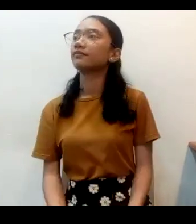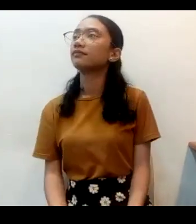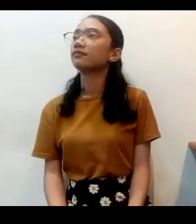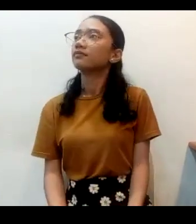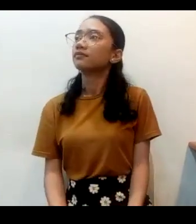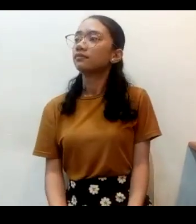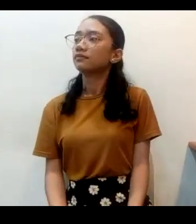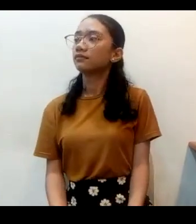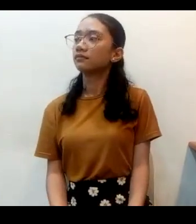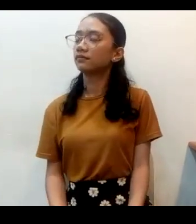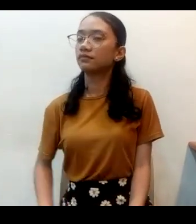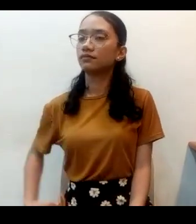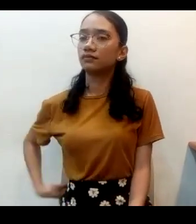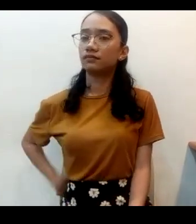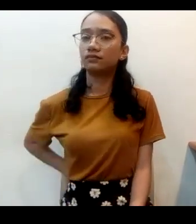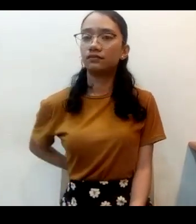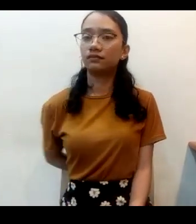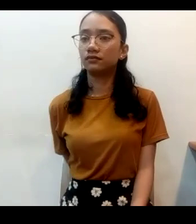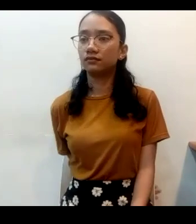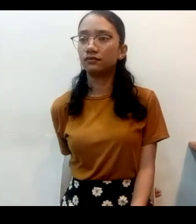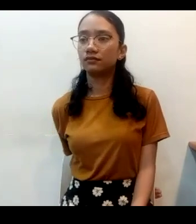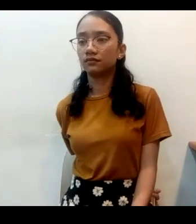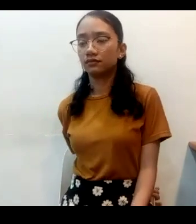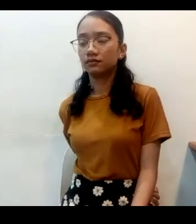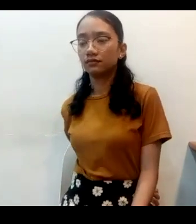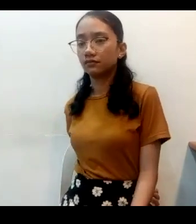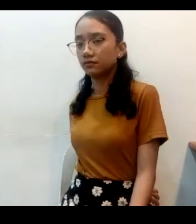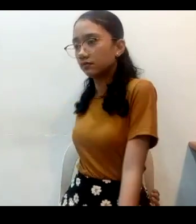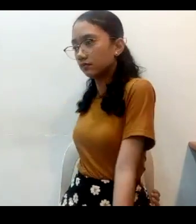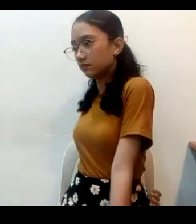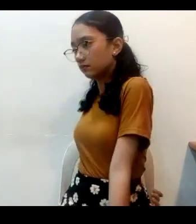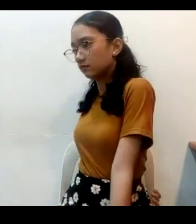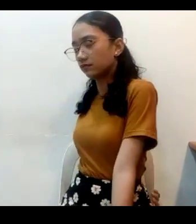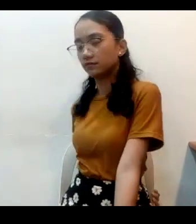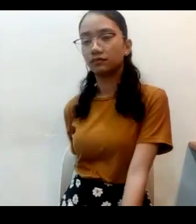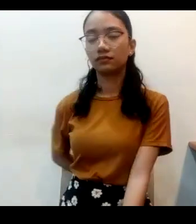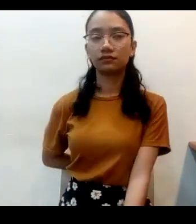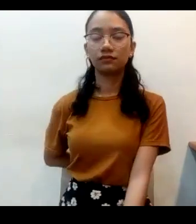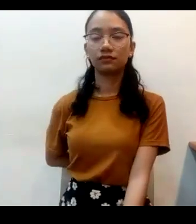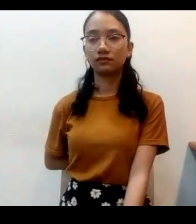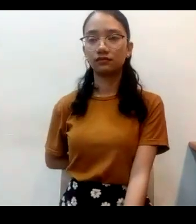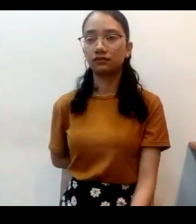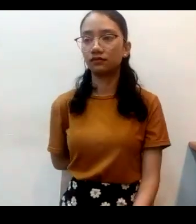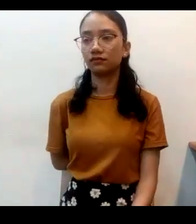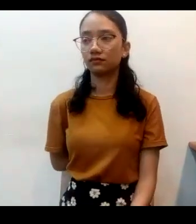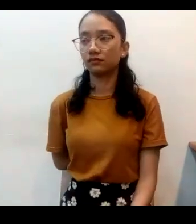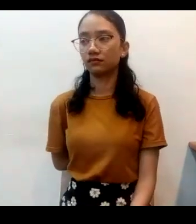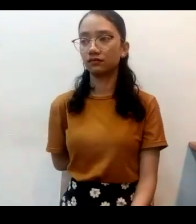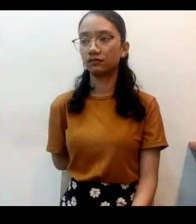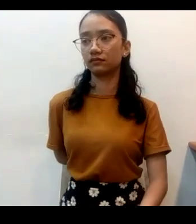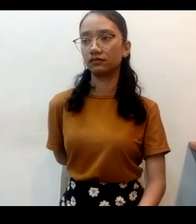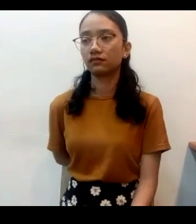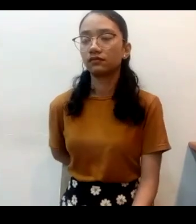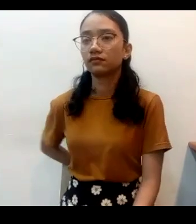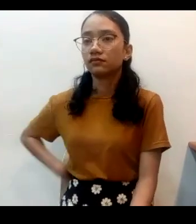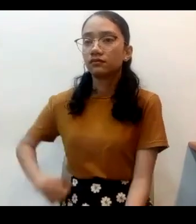so deep, he could not see. Nung panahong iyon, si Eli na ang paningin ay nagsimula ng lumabo, kaya siya hindi makakita